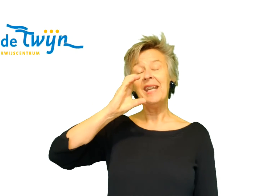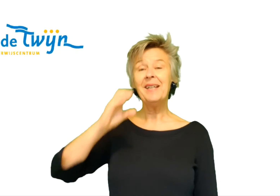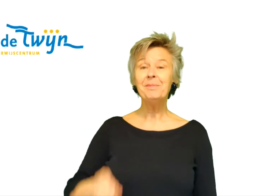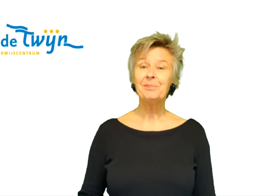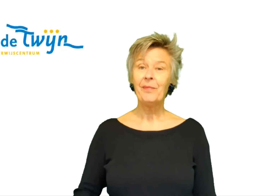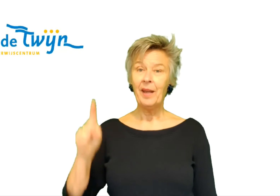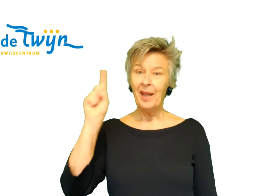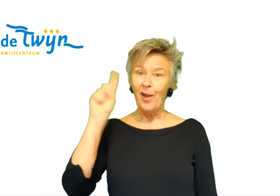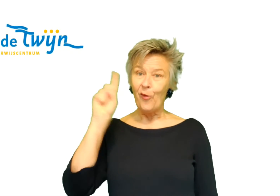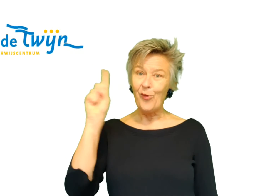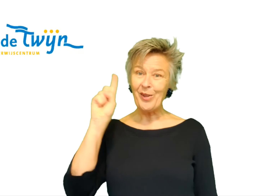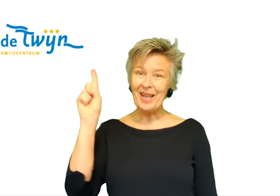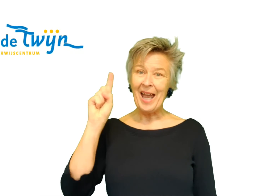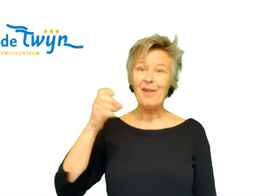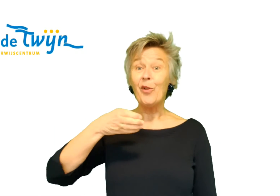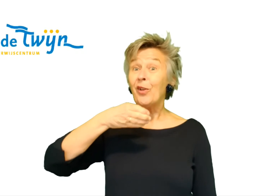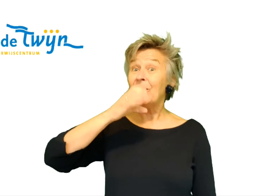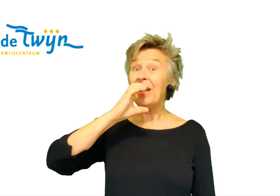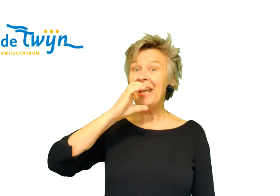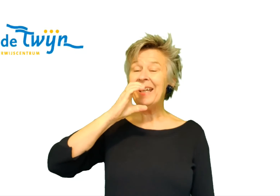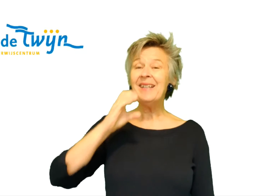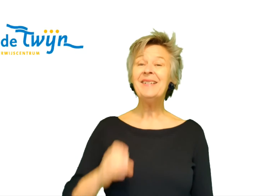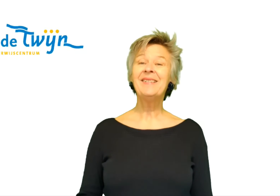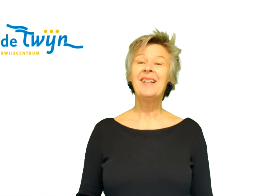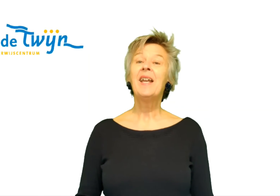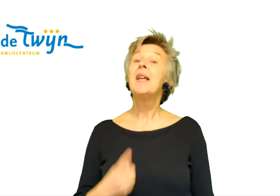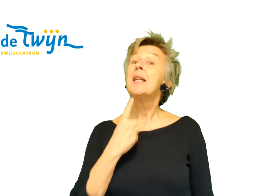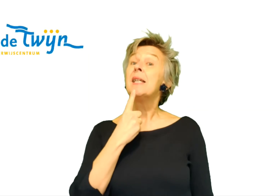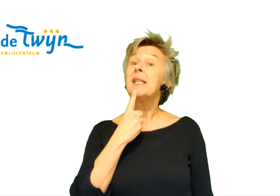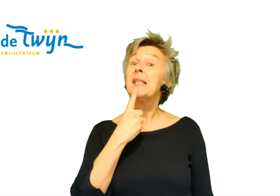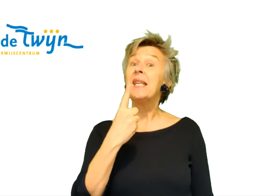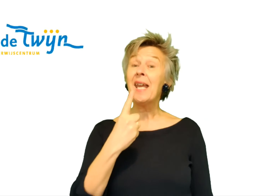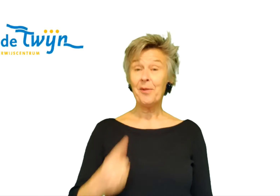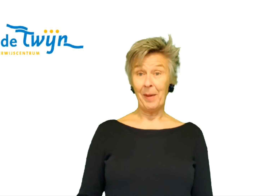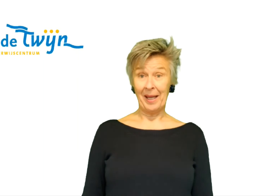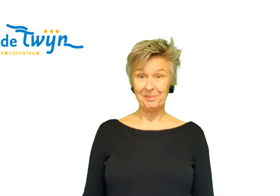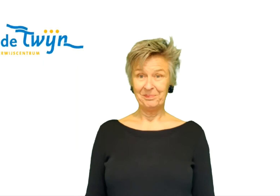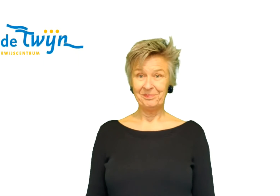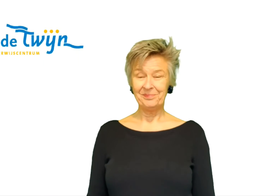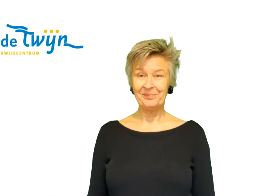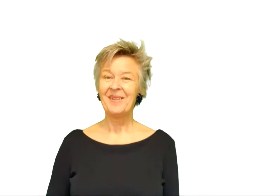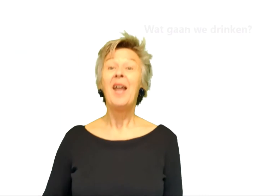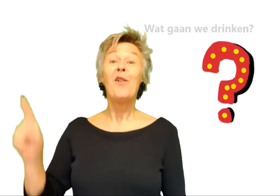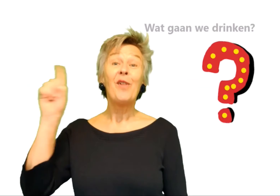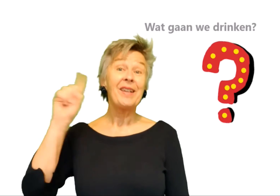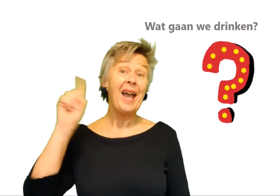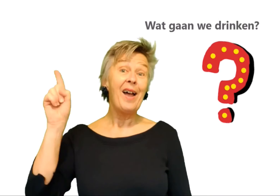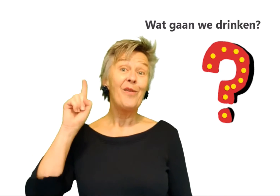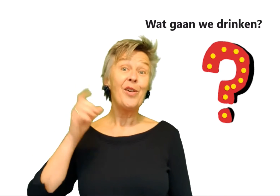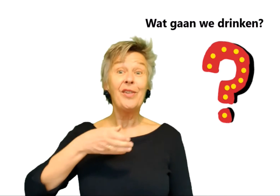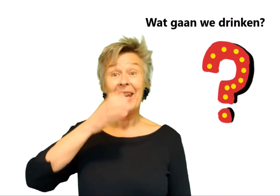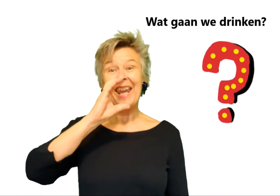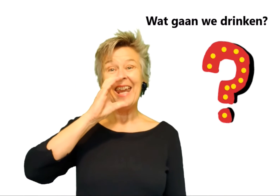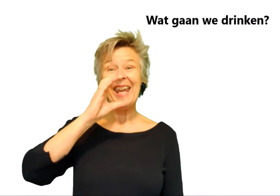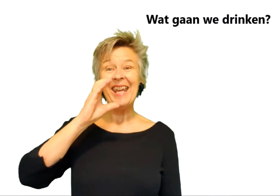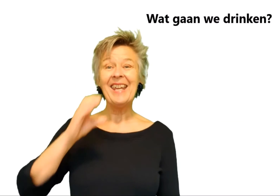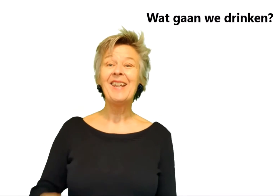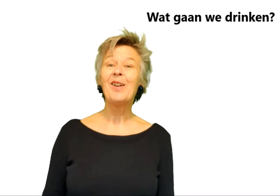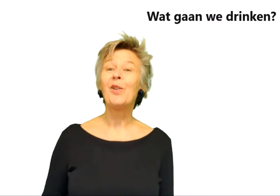Drinken. Wat gaan we drinken? Zeg het maar. Wat gaan we